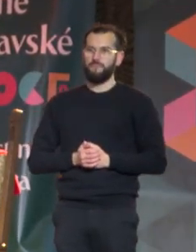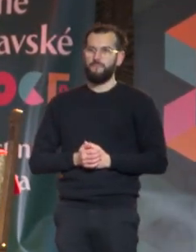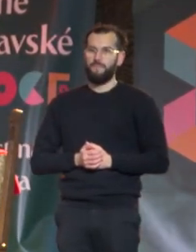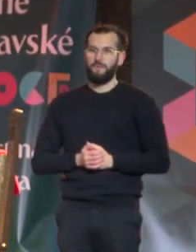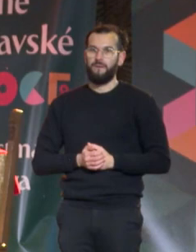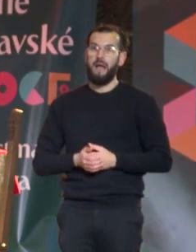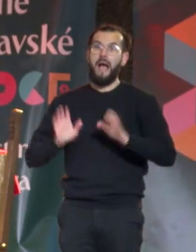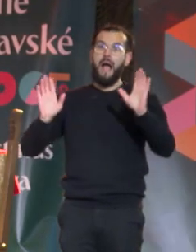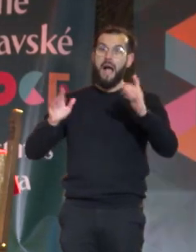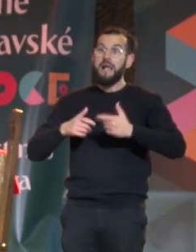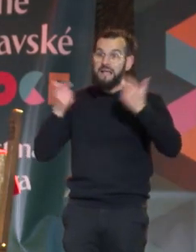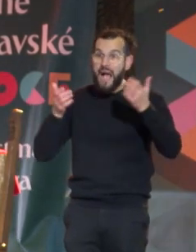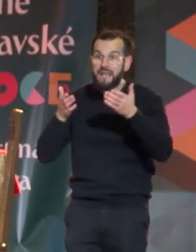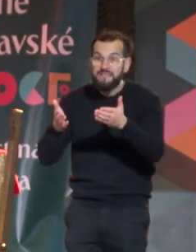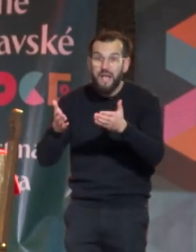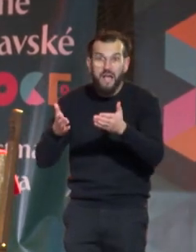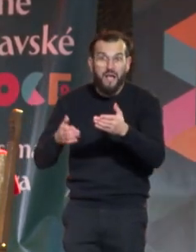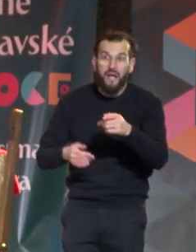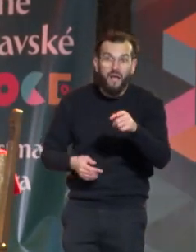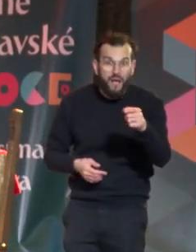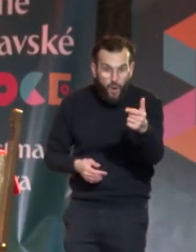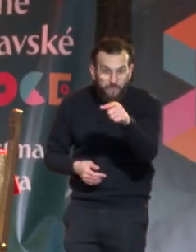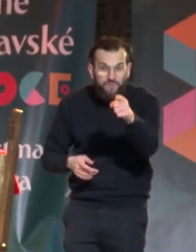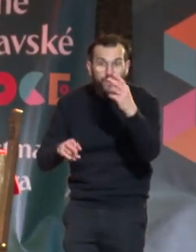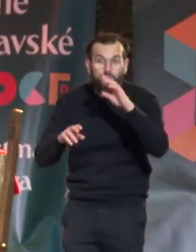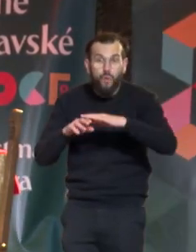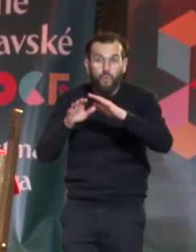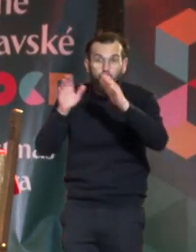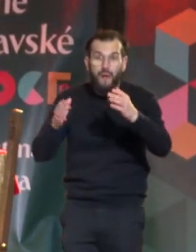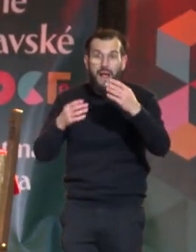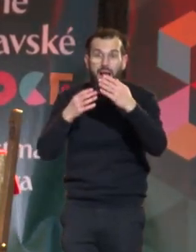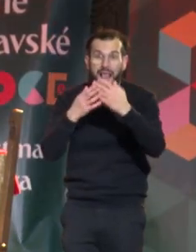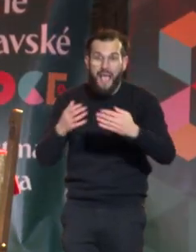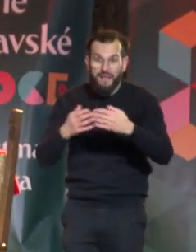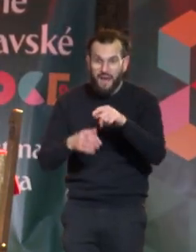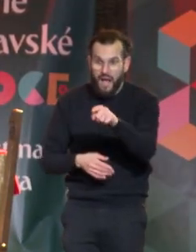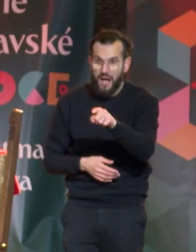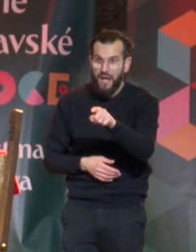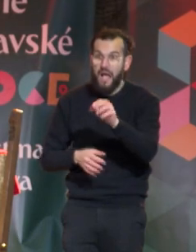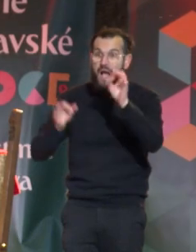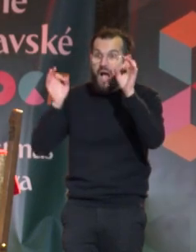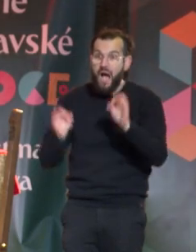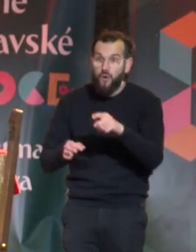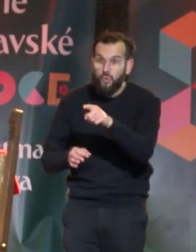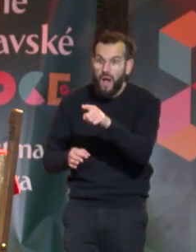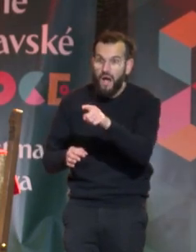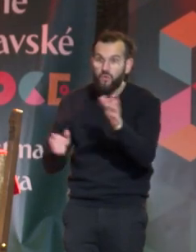No jasné, sú tu obidve aj s klietkou. Stoja dolu v hale a rozprávajú sa s